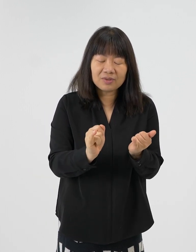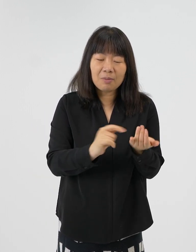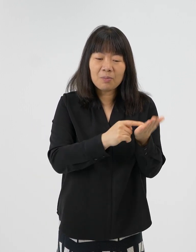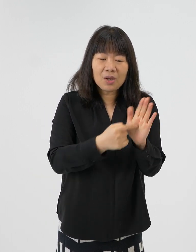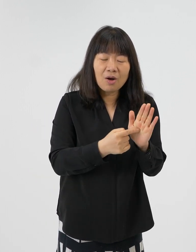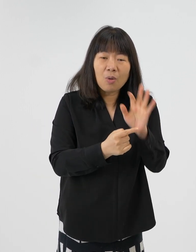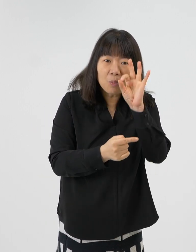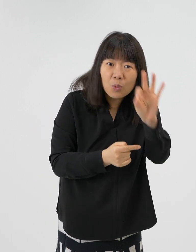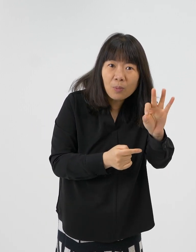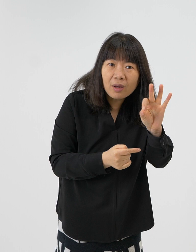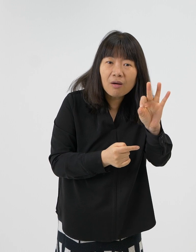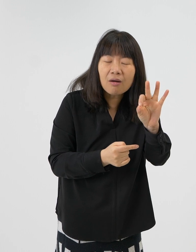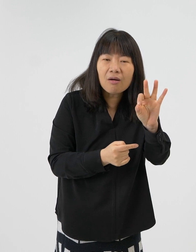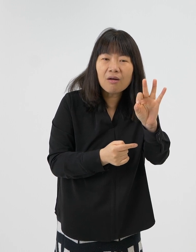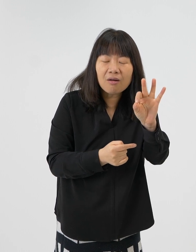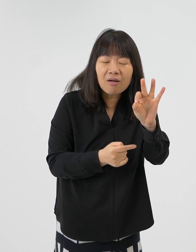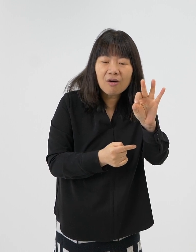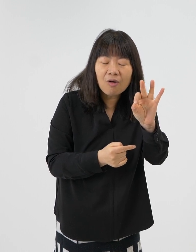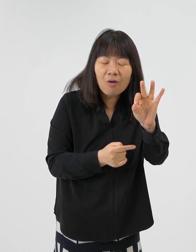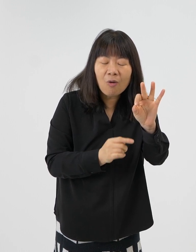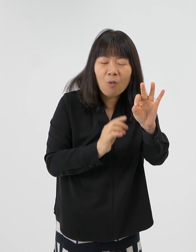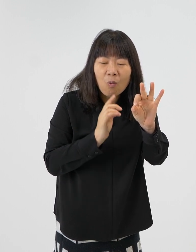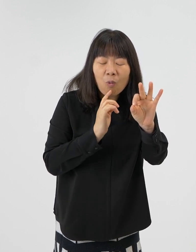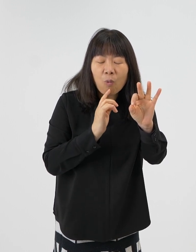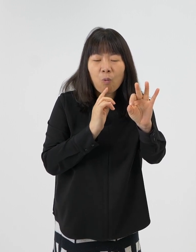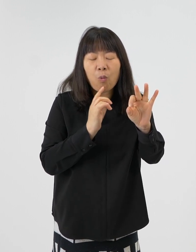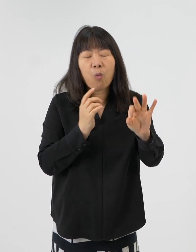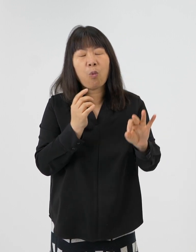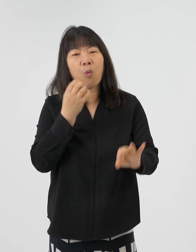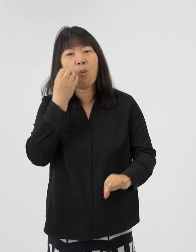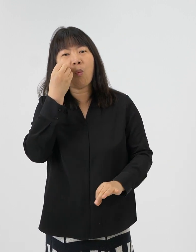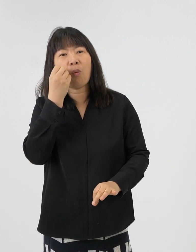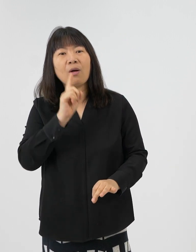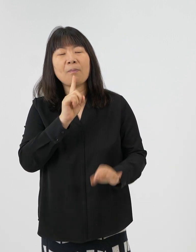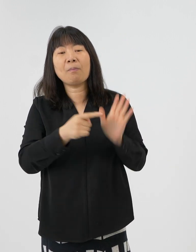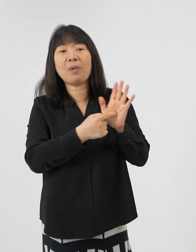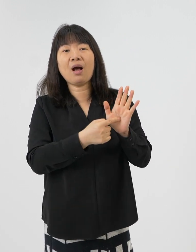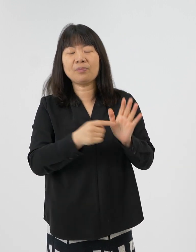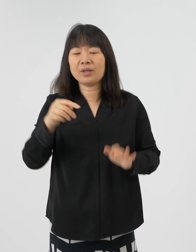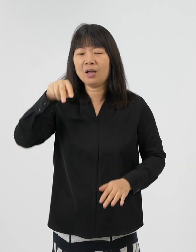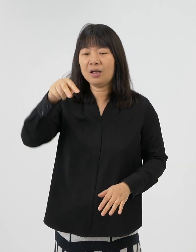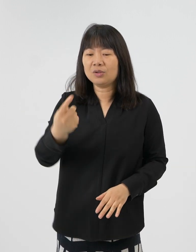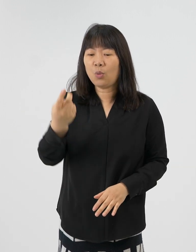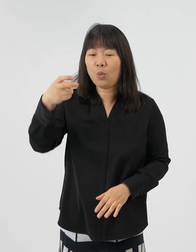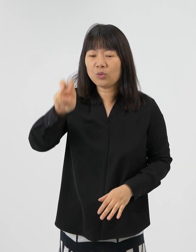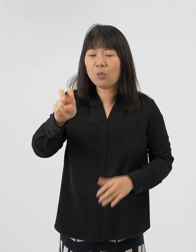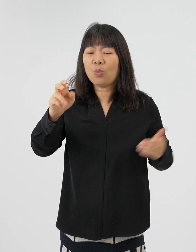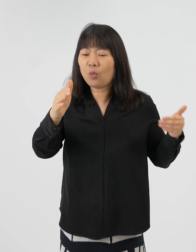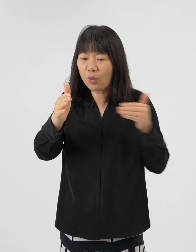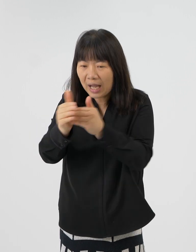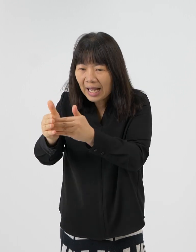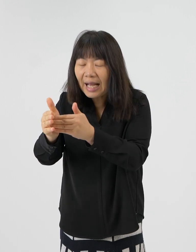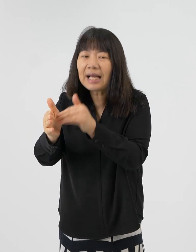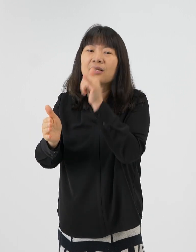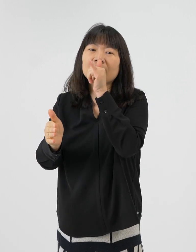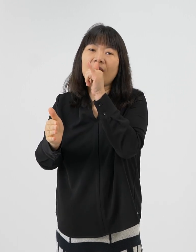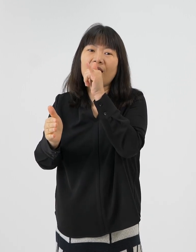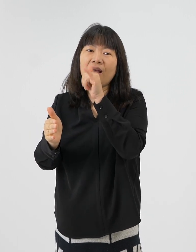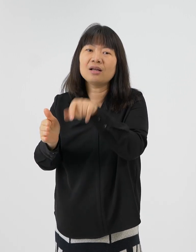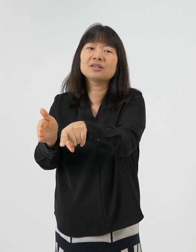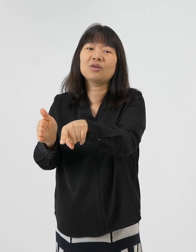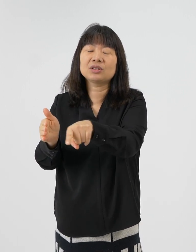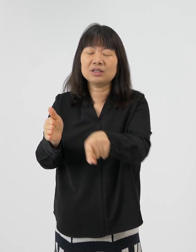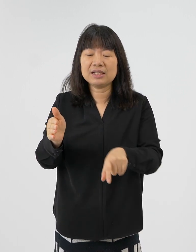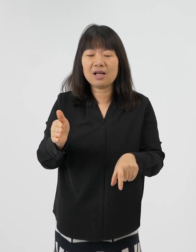소돔까지 이르렀더라. 그 말은 소돔에 들어갔다는 얘기입니까? 근처까지 갔다는 얘기입니까? 근처까지